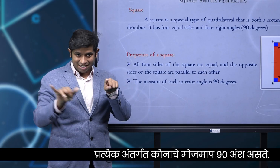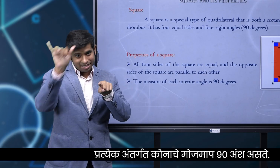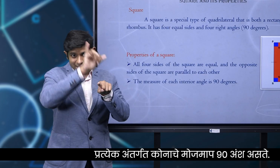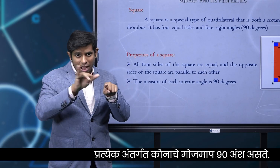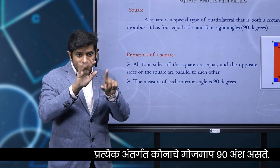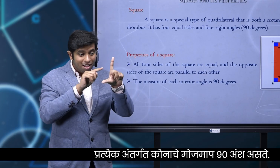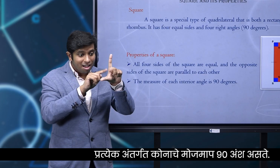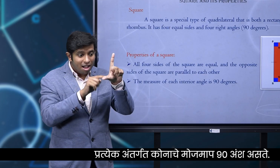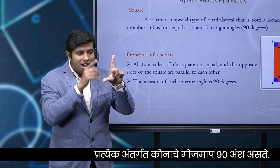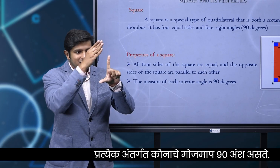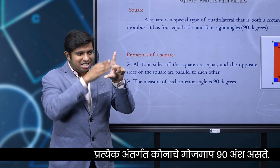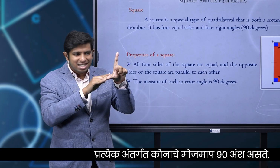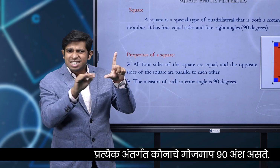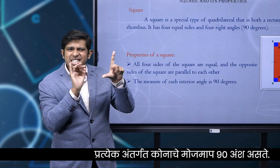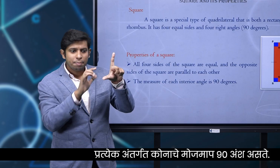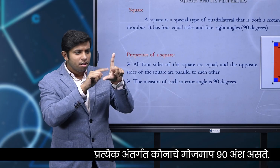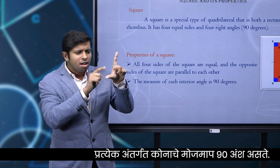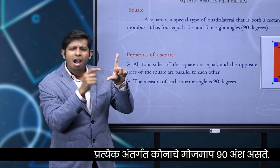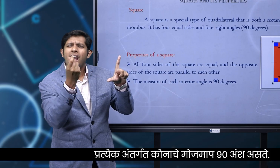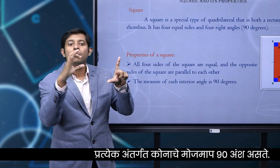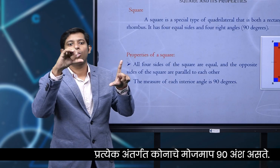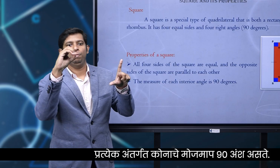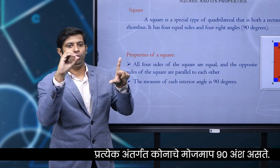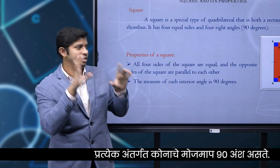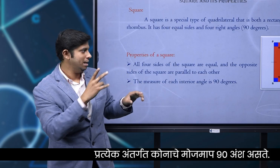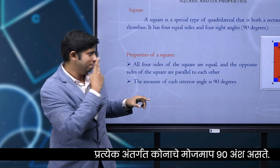अंतर्गत कोनाचे मोजमाप 90 अंश असते.